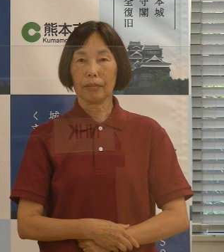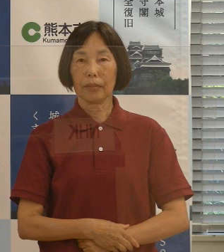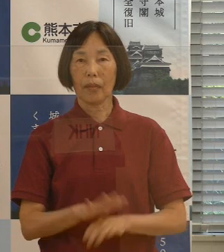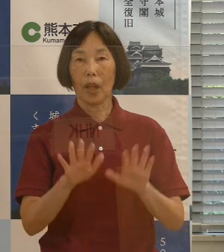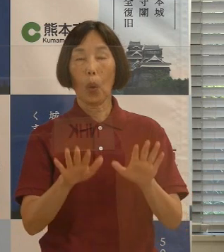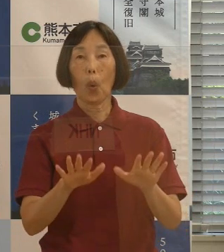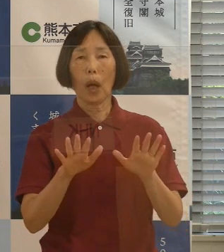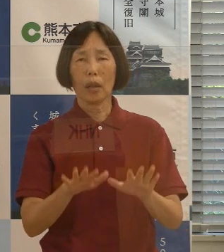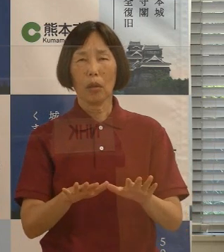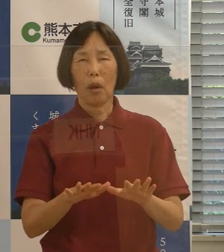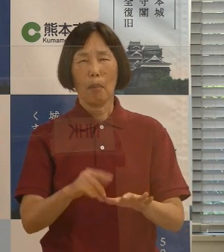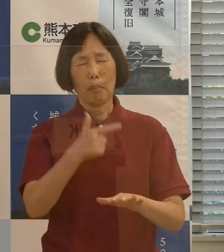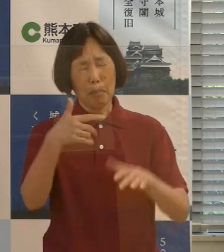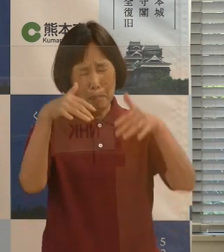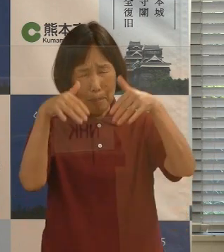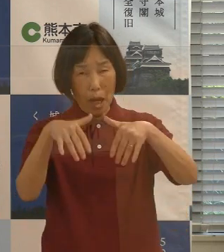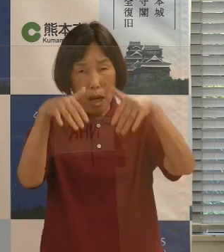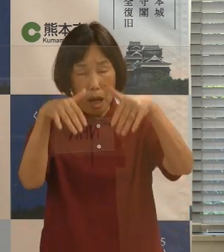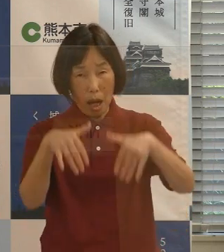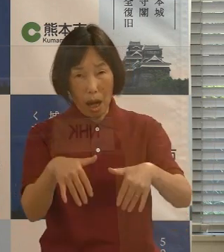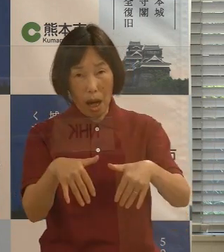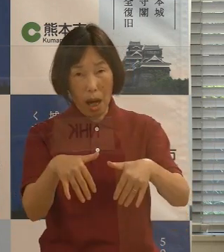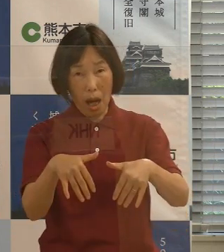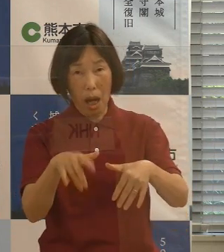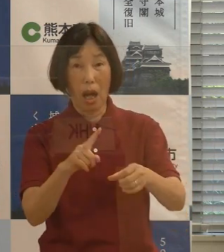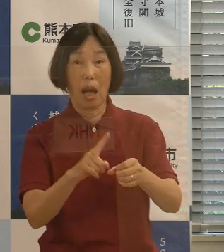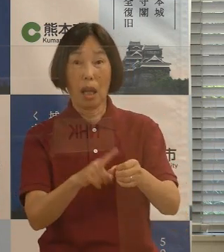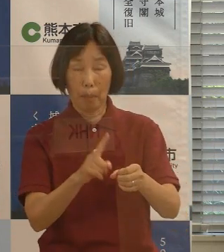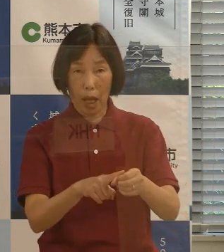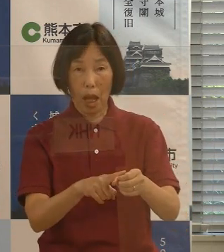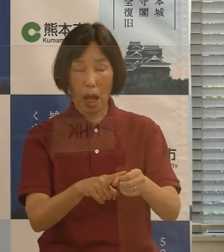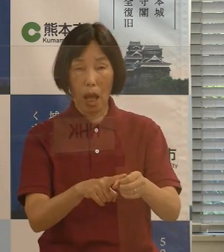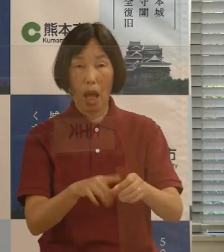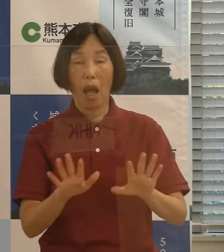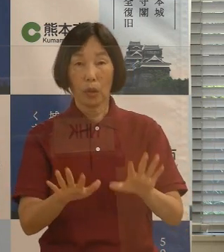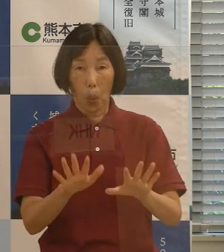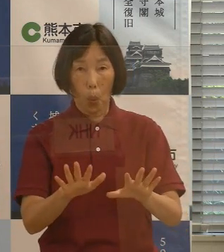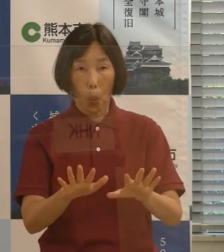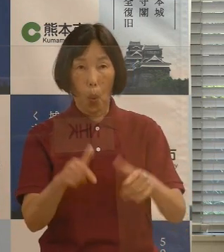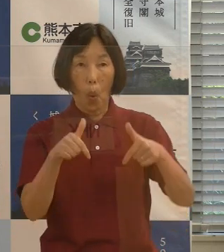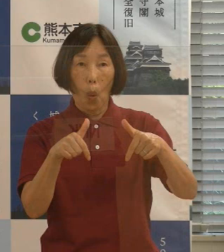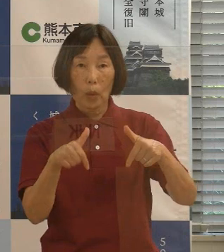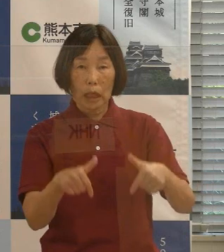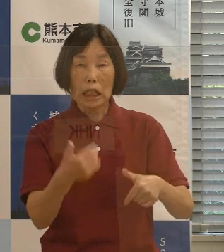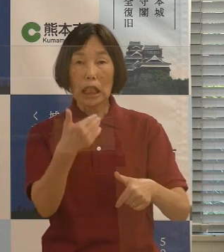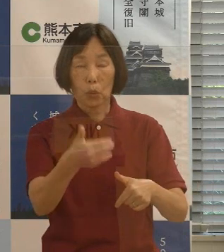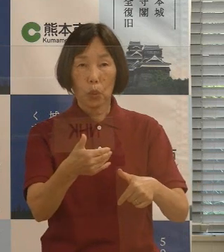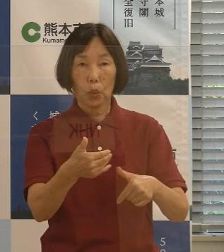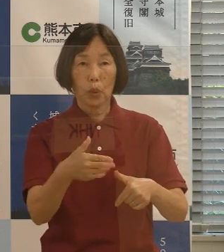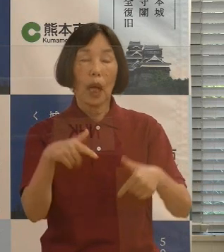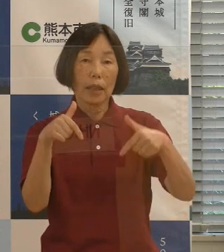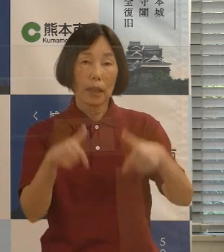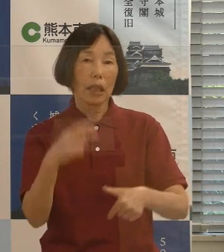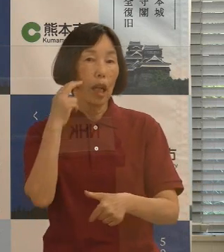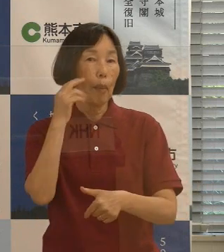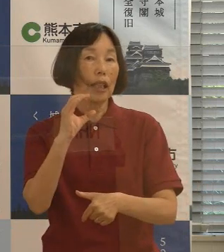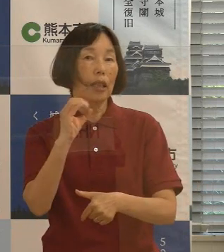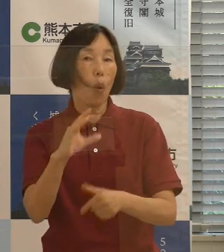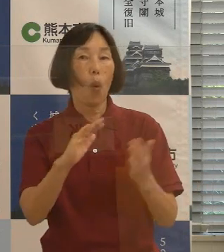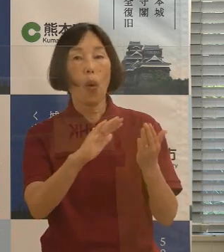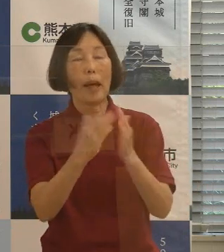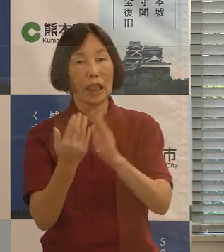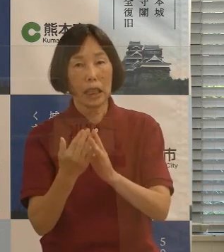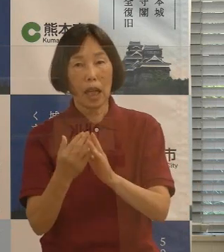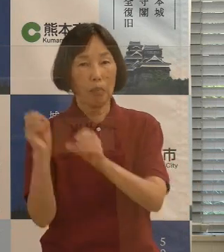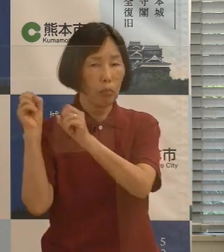今回のこの大雨によりまして本日西区西松尾町に土砂崩れが発生